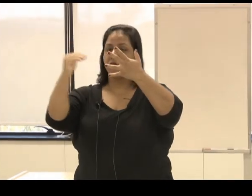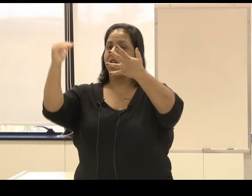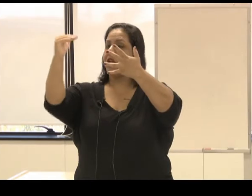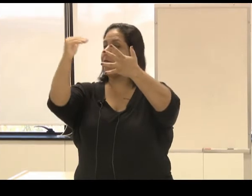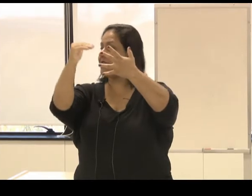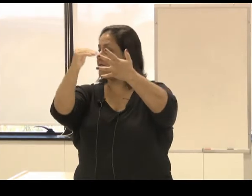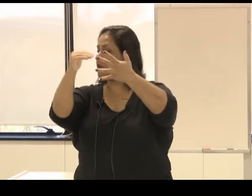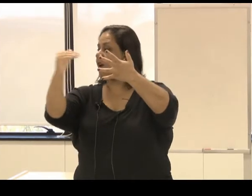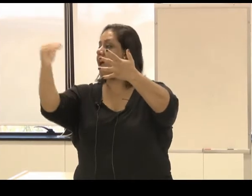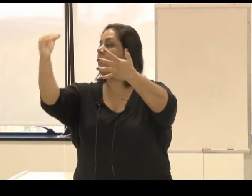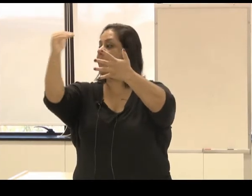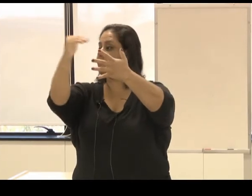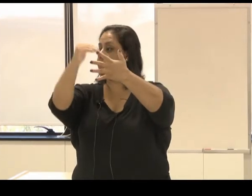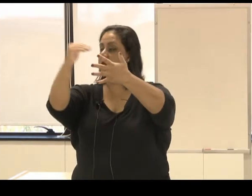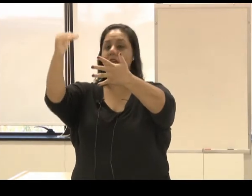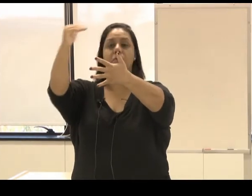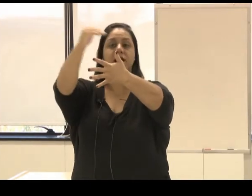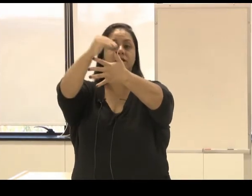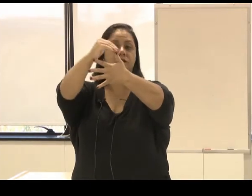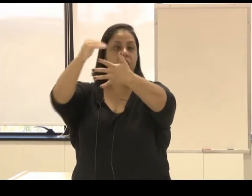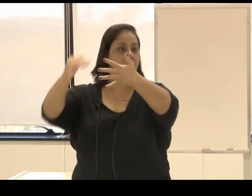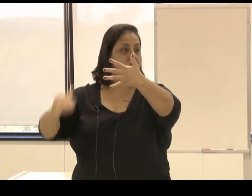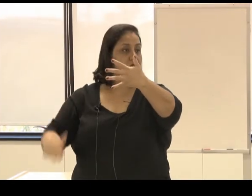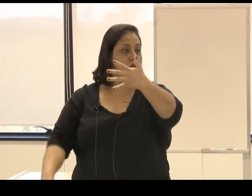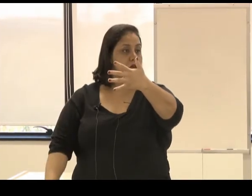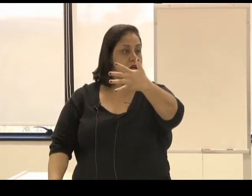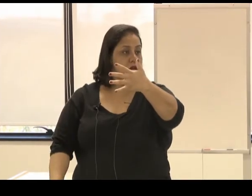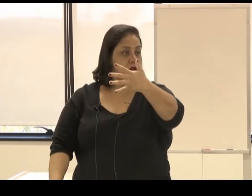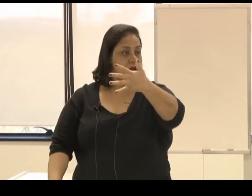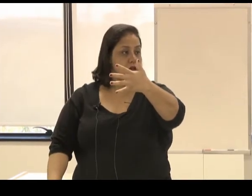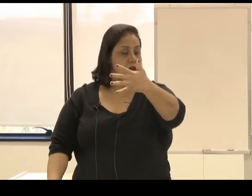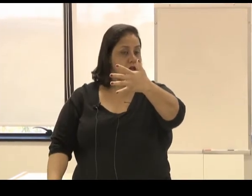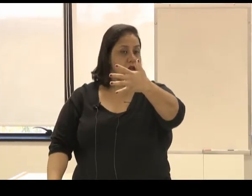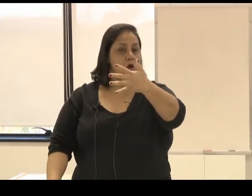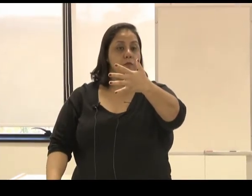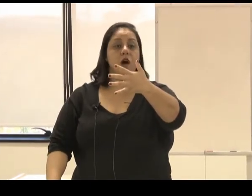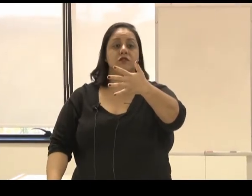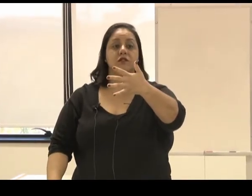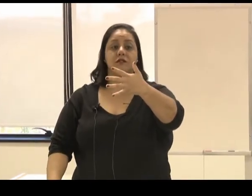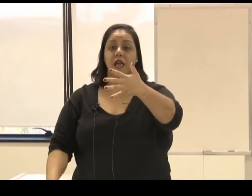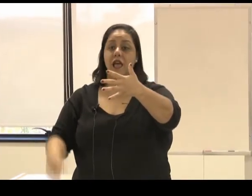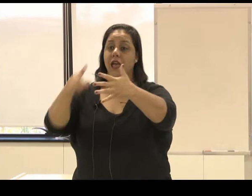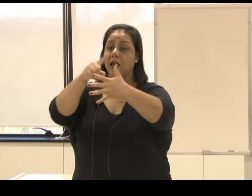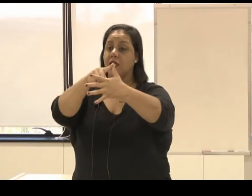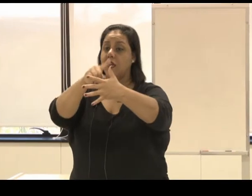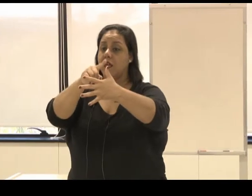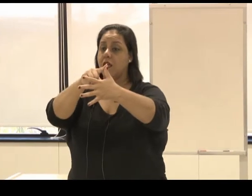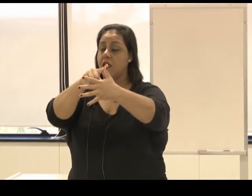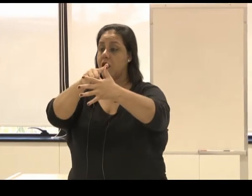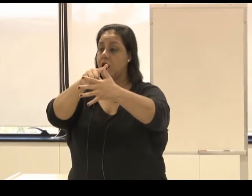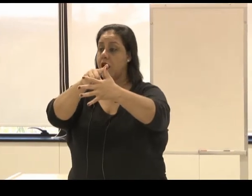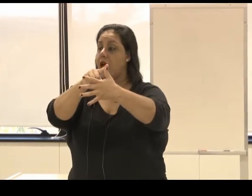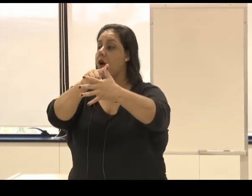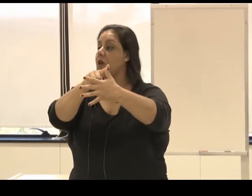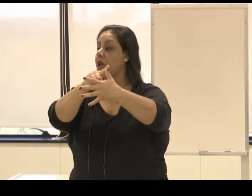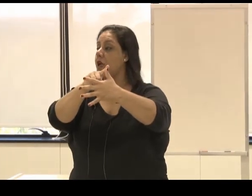esfera, para essa esfera, para essa esfera e para essa esfera. Eu posso dizer que aqui é o quê?